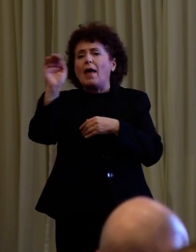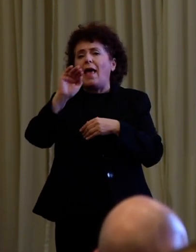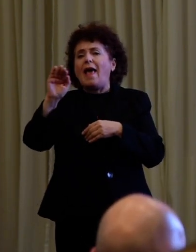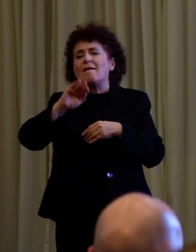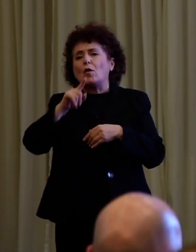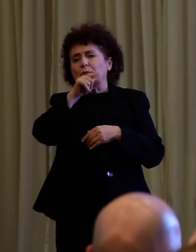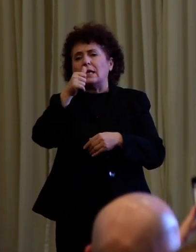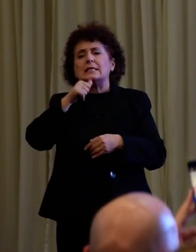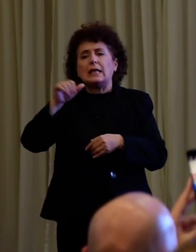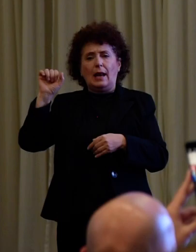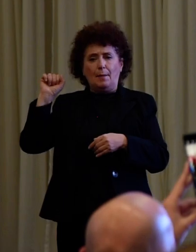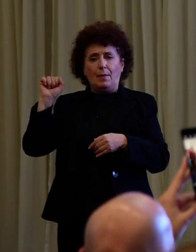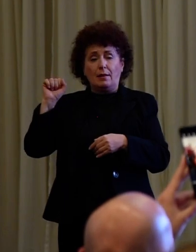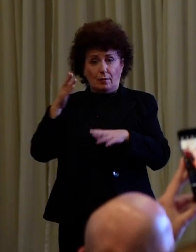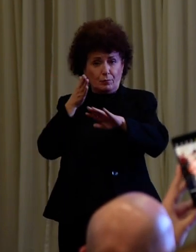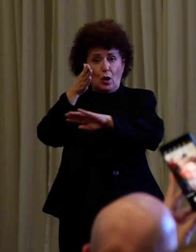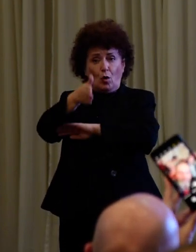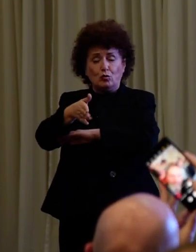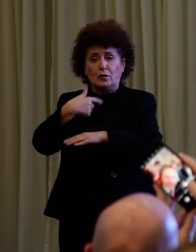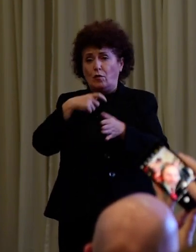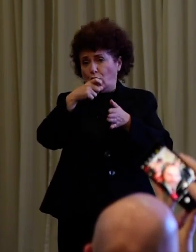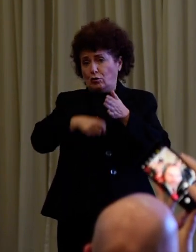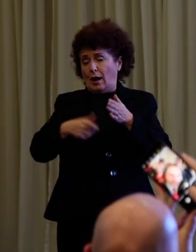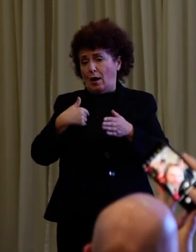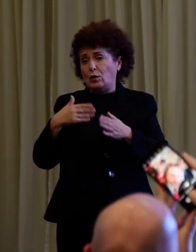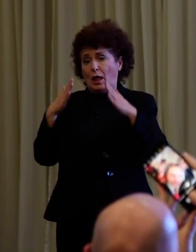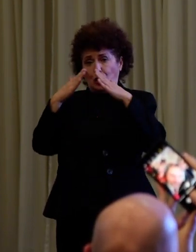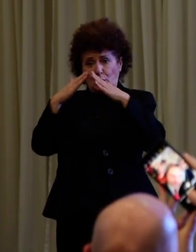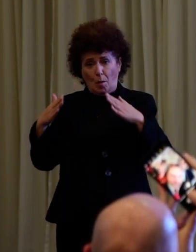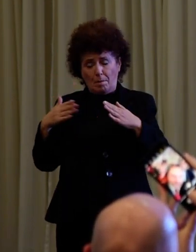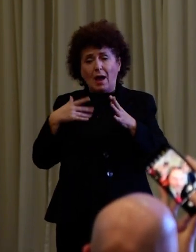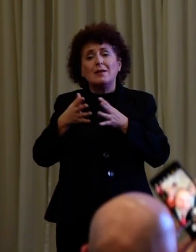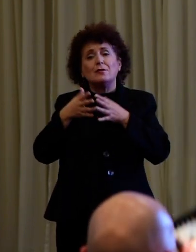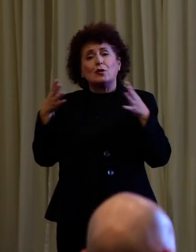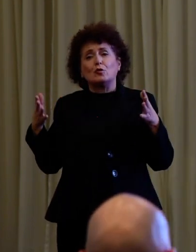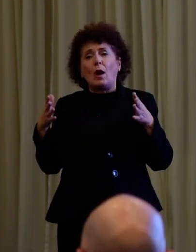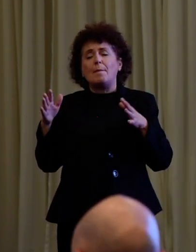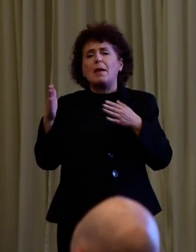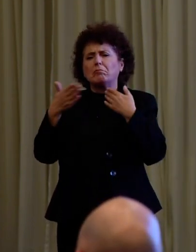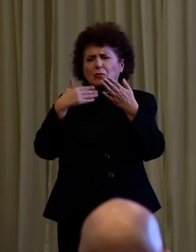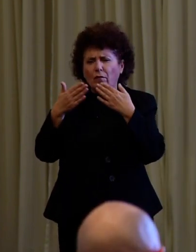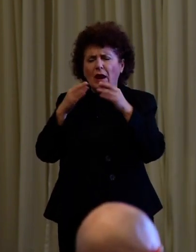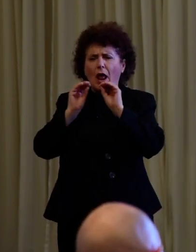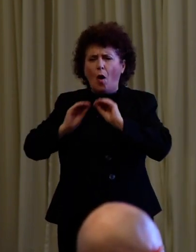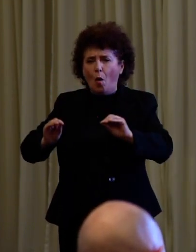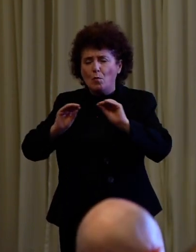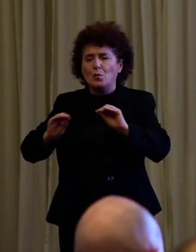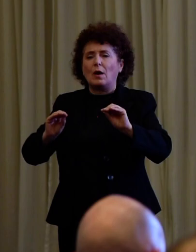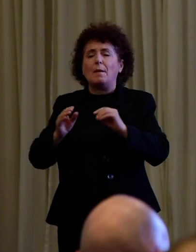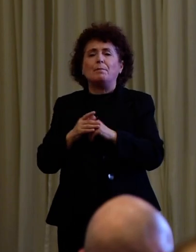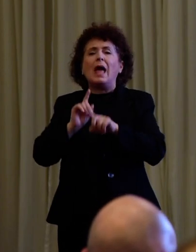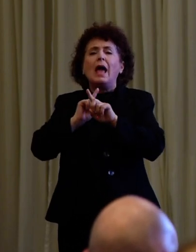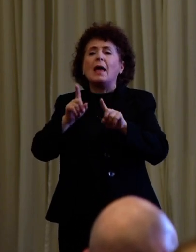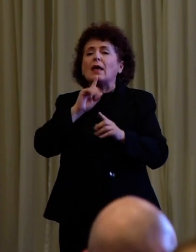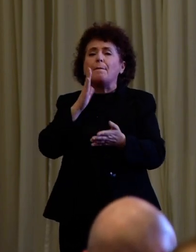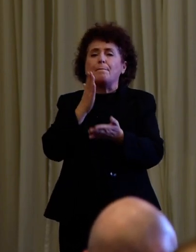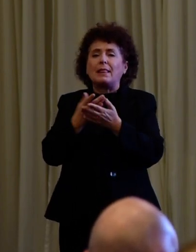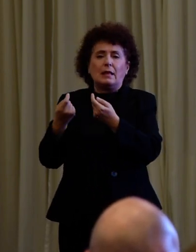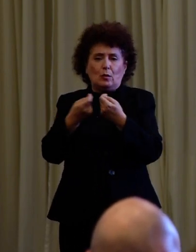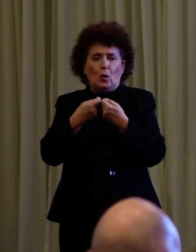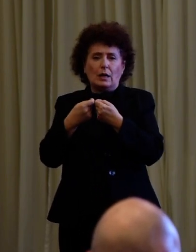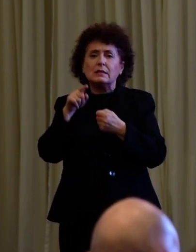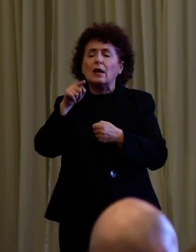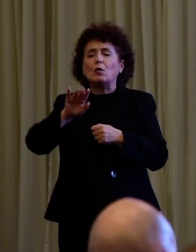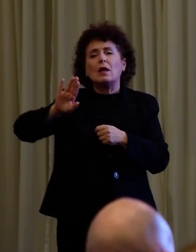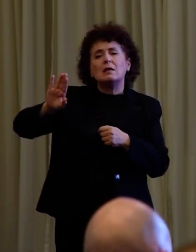Европските зелени партии, учеството на членовите од ДОМ ќе се зголеми во делот на конгреси, семинари и обуки, кои што ќе бидат организирани